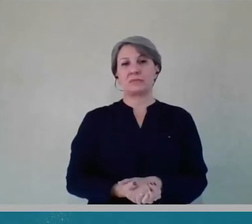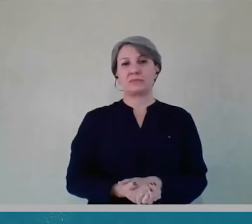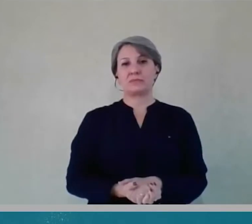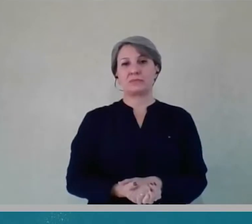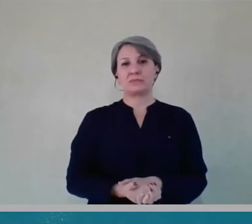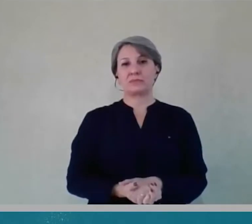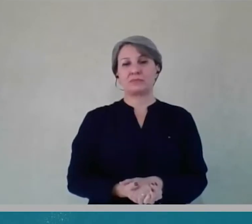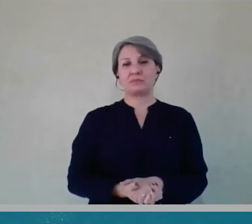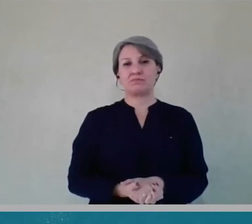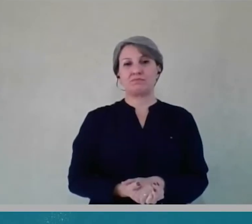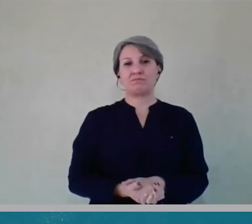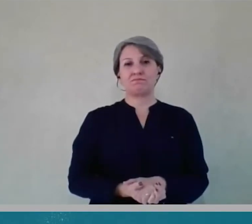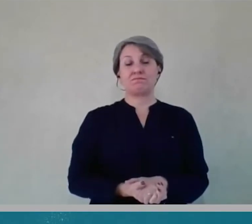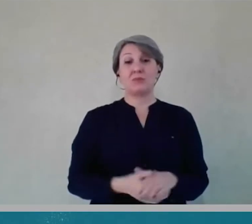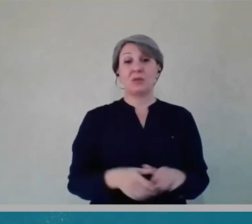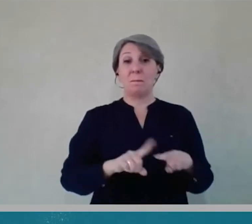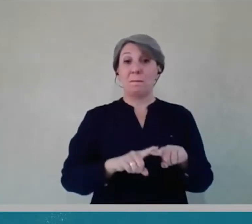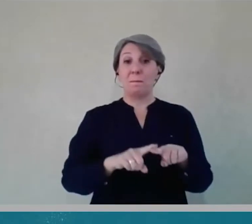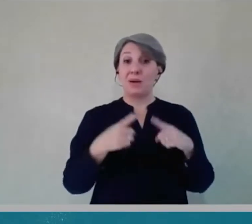Mas revesti-vos.